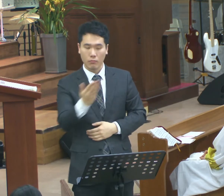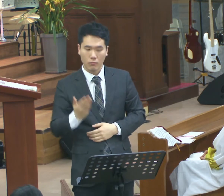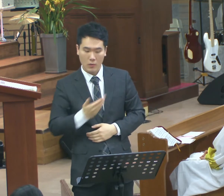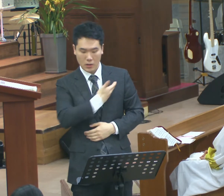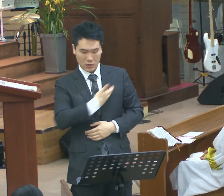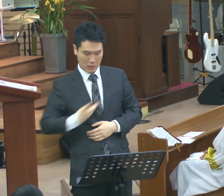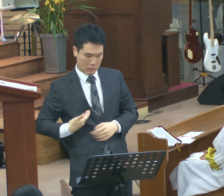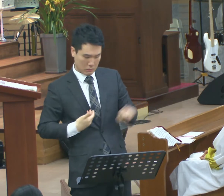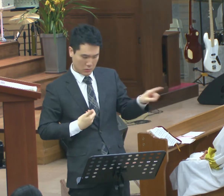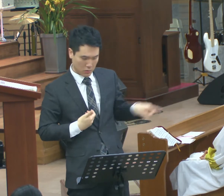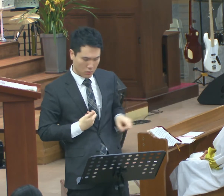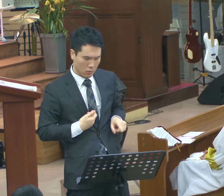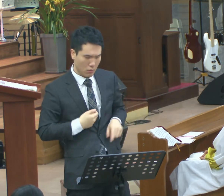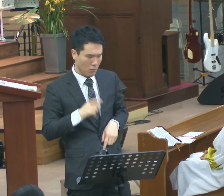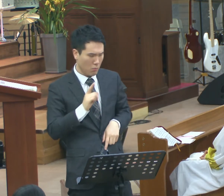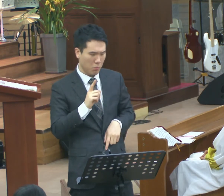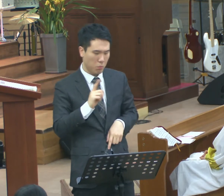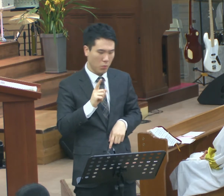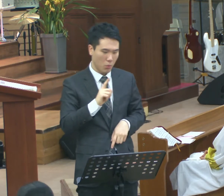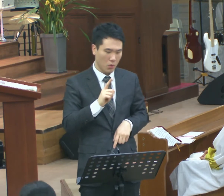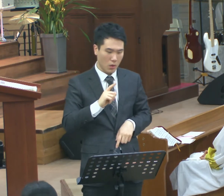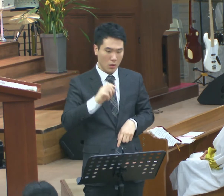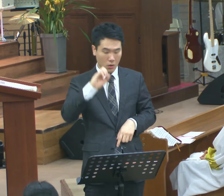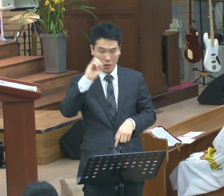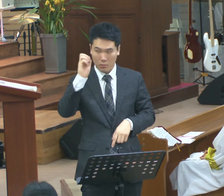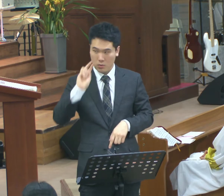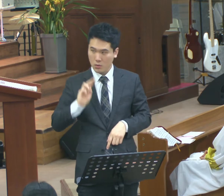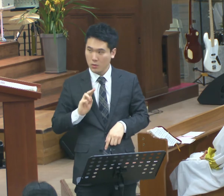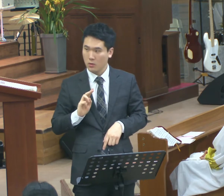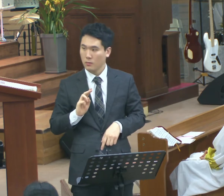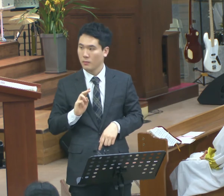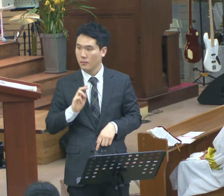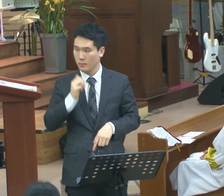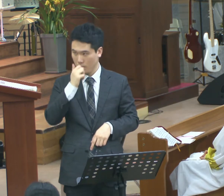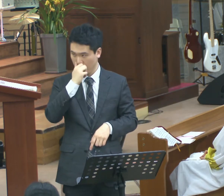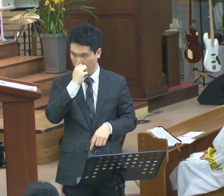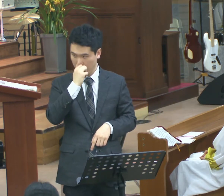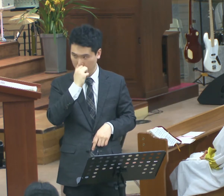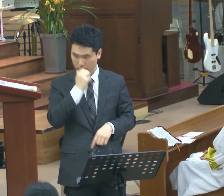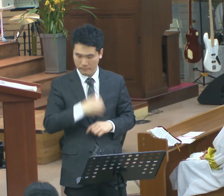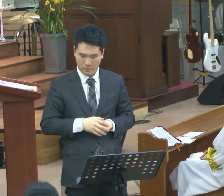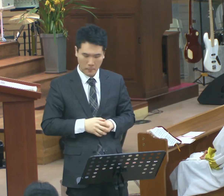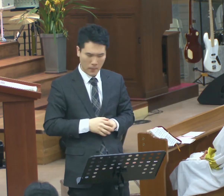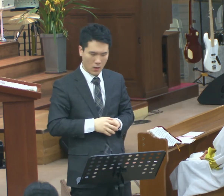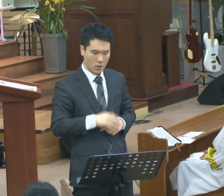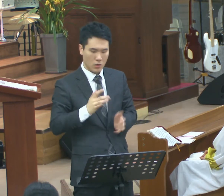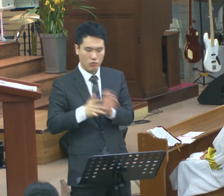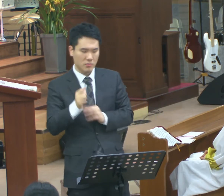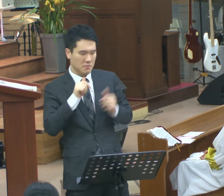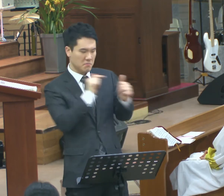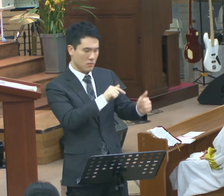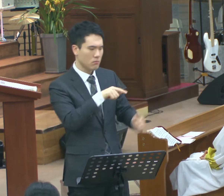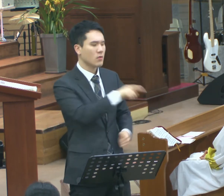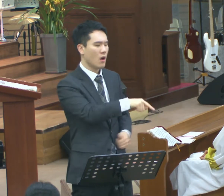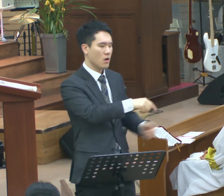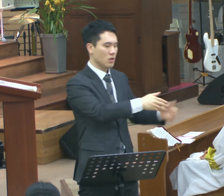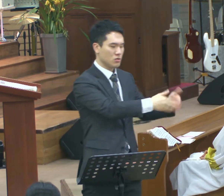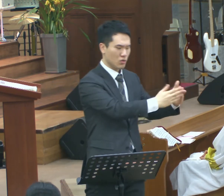제자들에게 무슨 하지도 않은 건축 같은 전혀 생소한 분야의 일을 하라 그래서 못한 게 아니고요. 제자들은